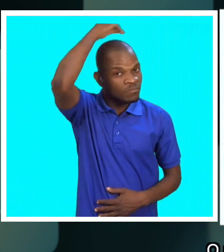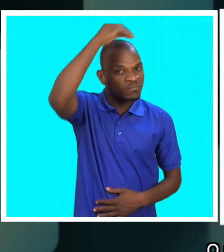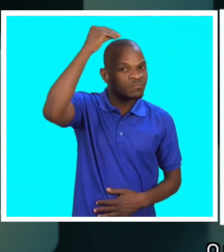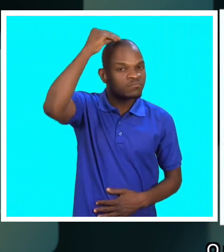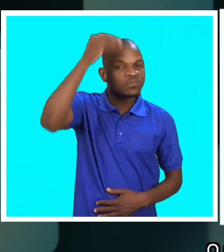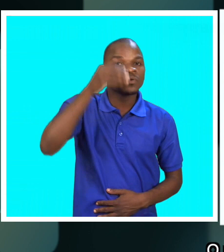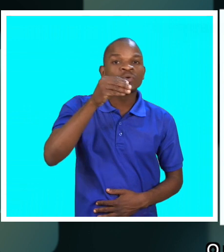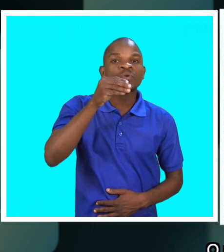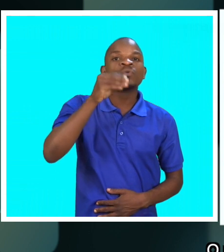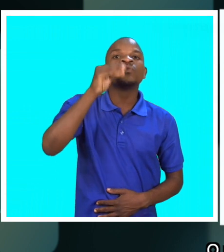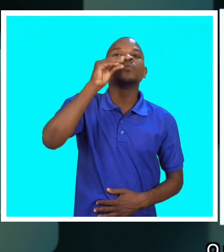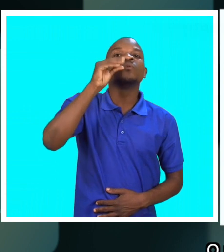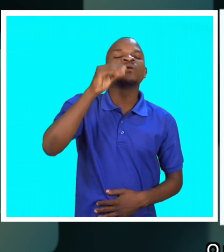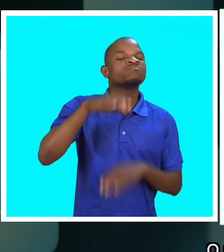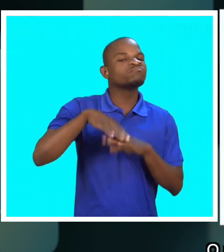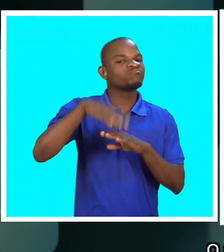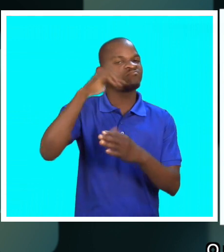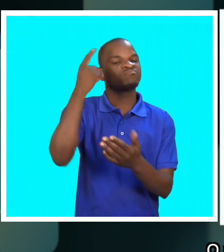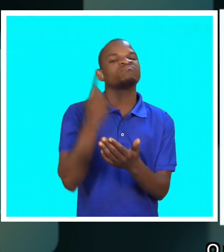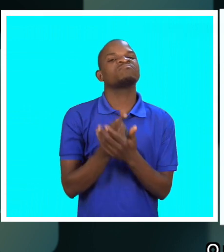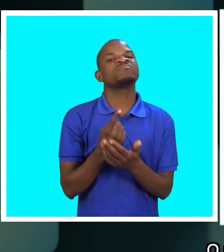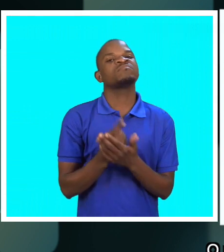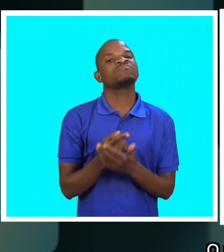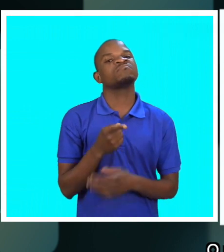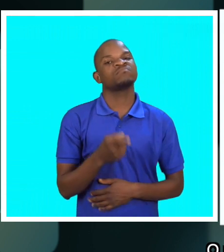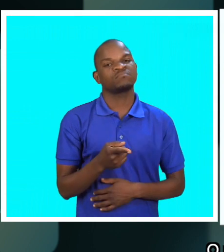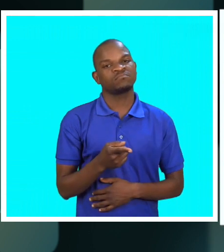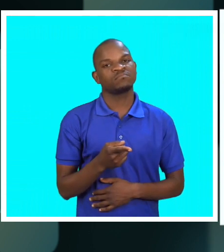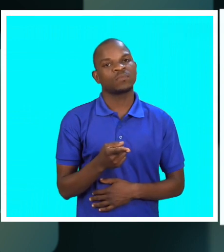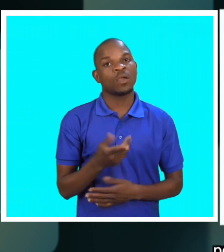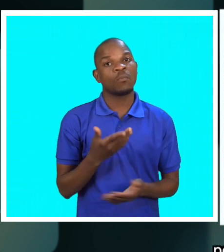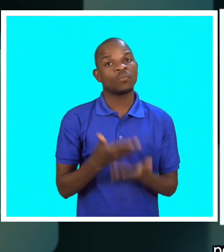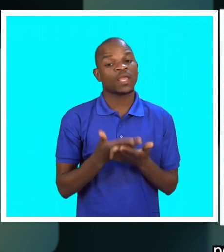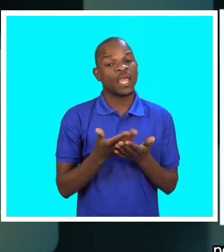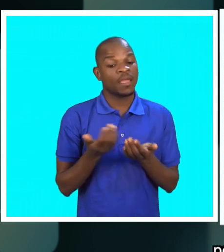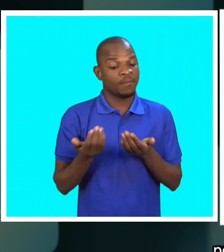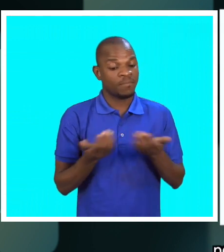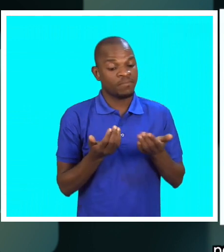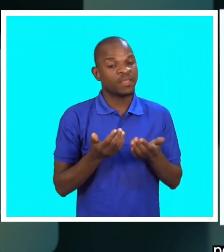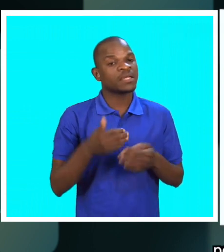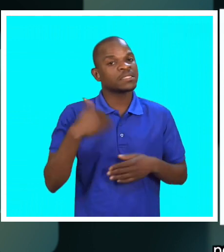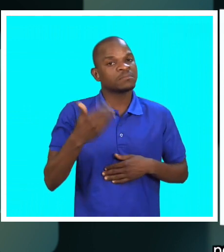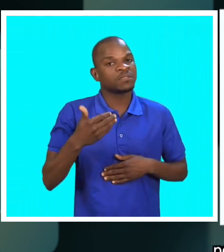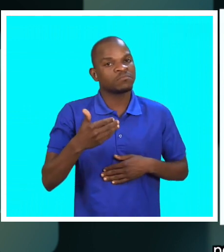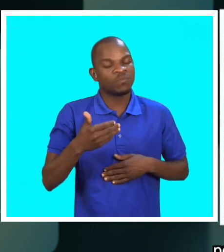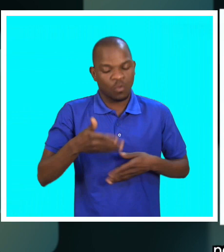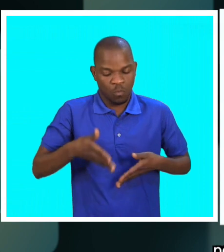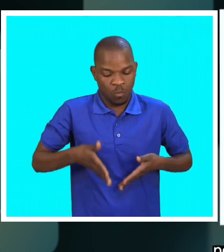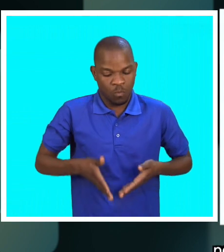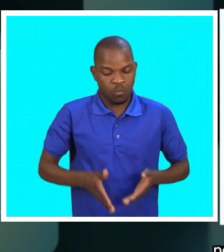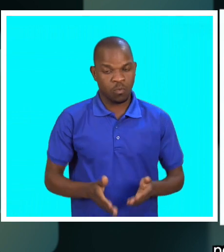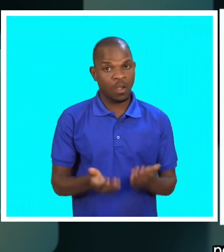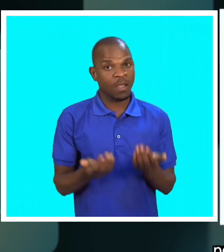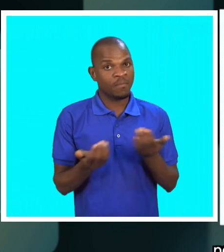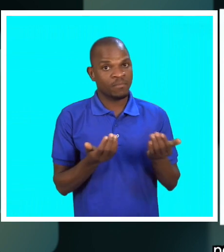O medicamento tradicional é muito importante, porque a criança sempre nasce